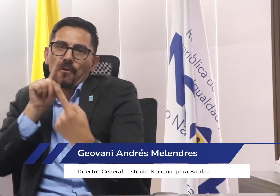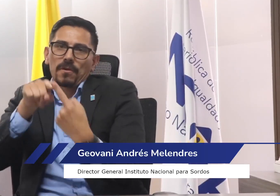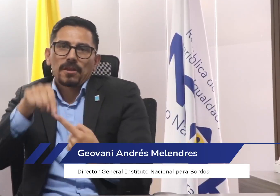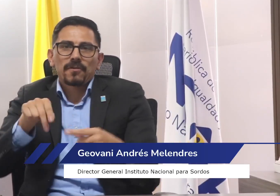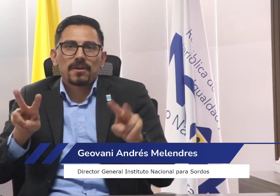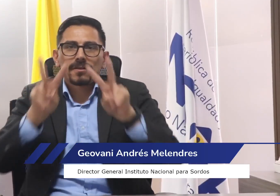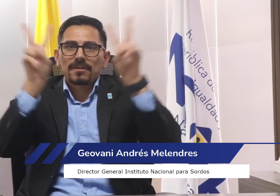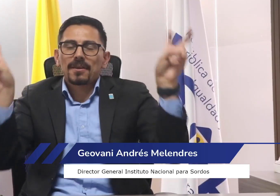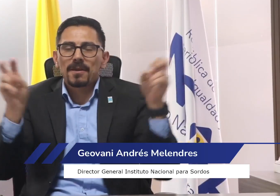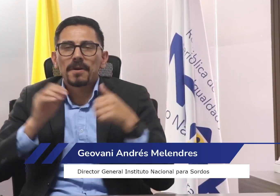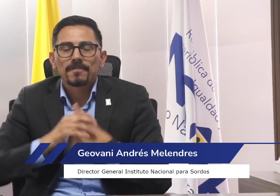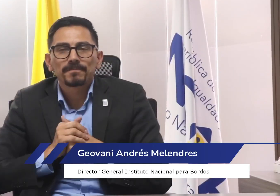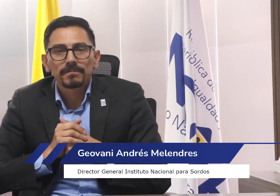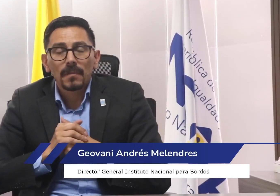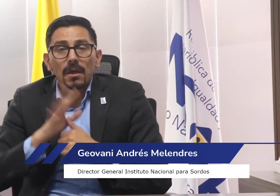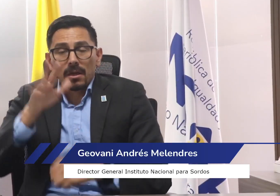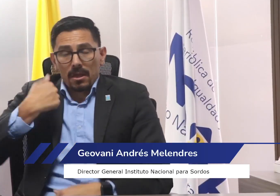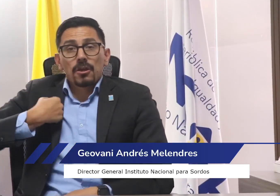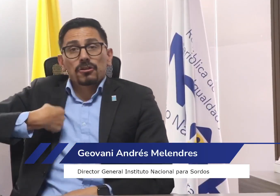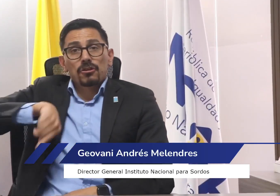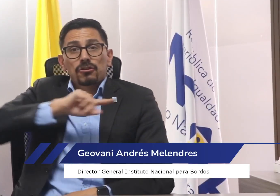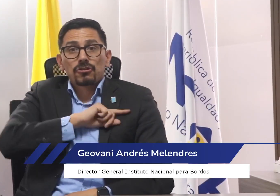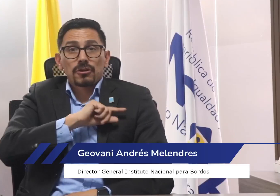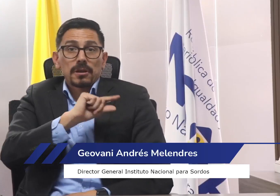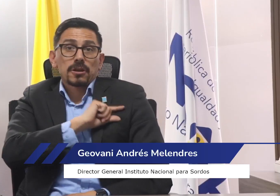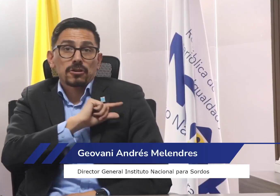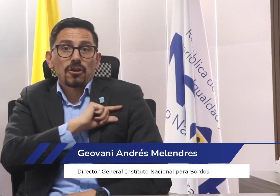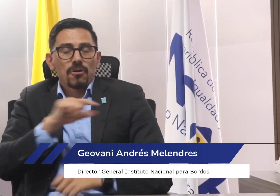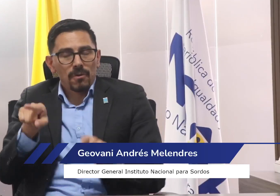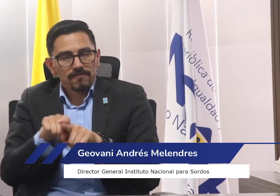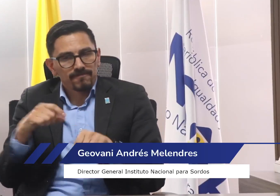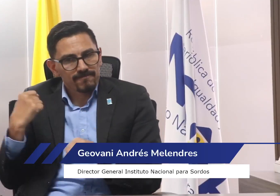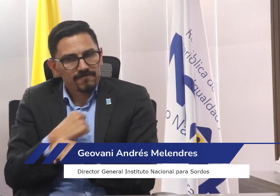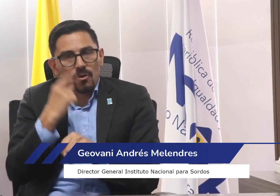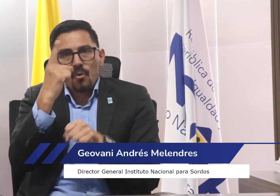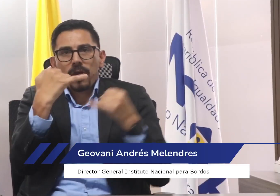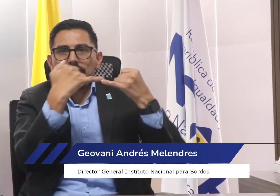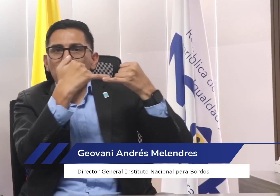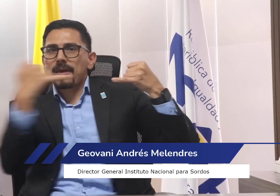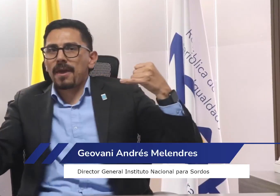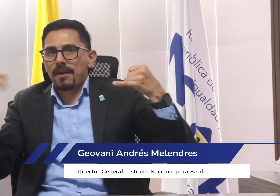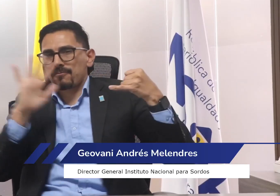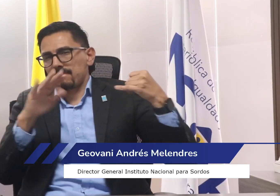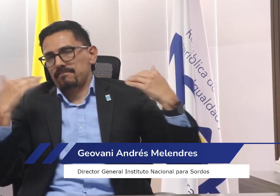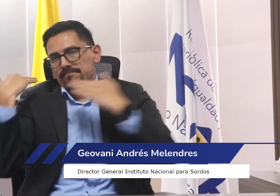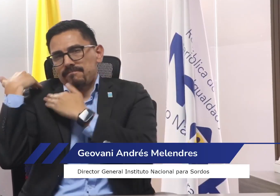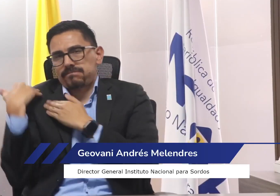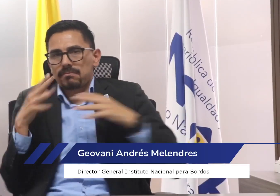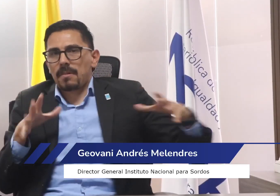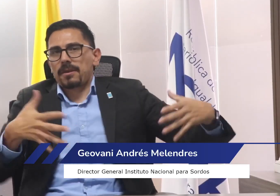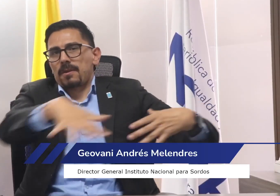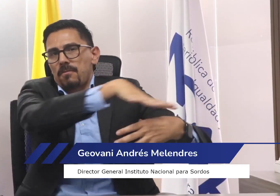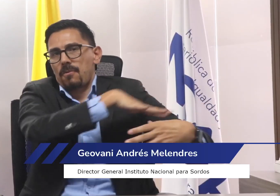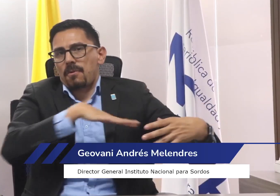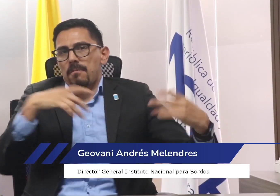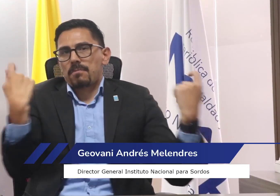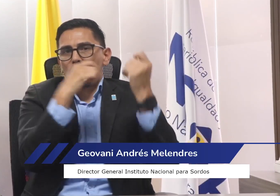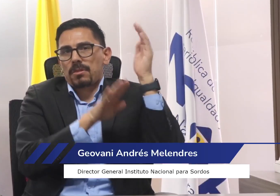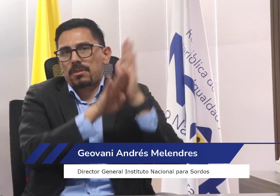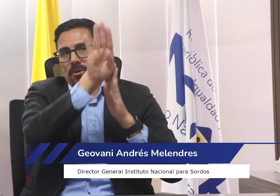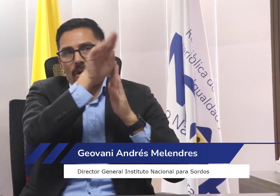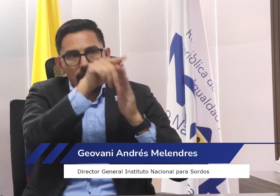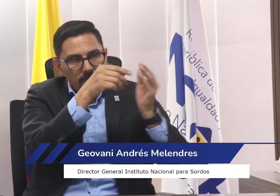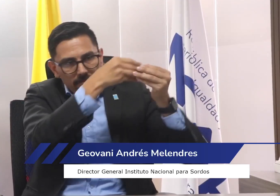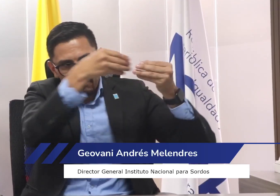gestión del conocimiento, donde se comparten y socializan los aportes de investigaciones realizadas en torno a temas de gran importancia para